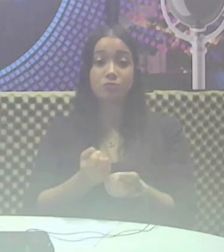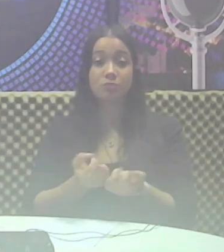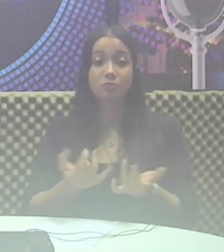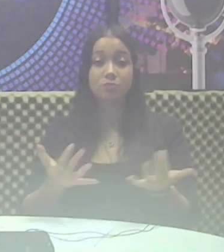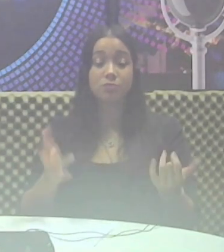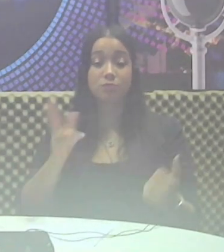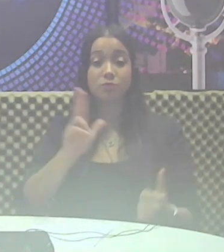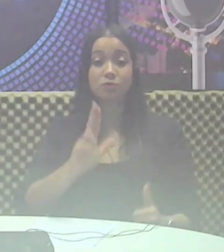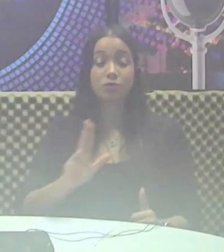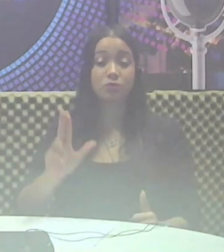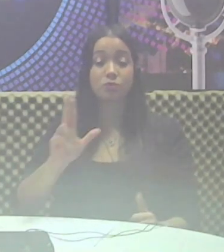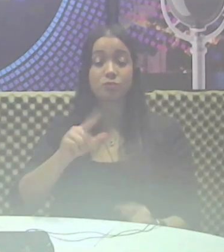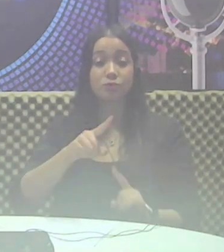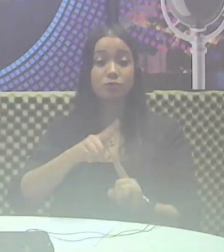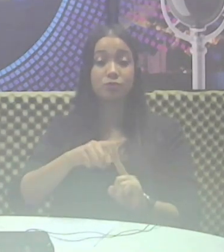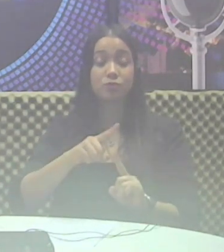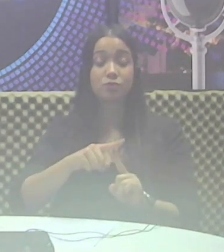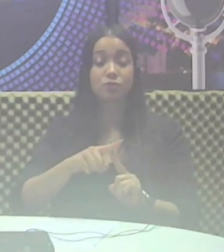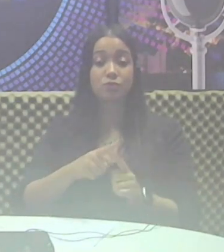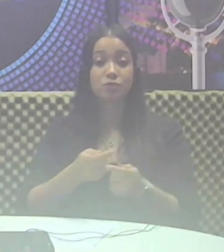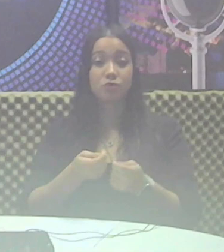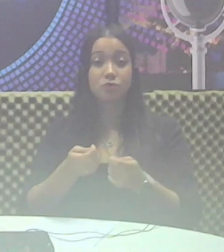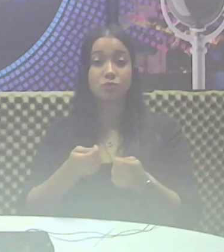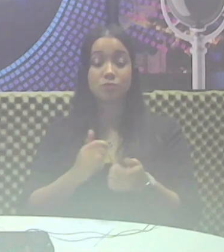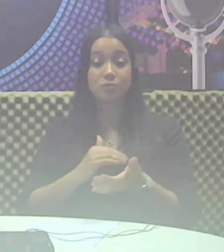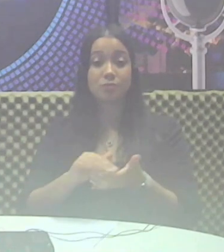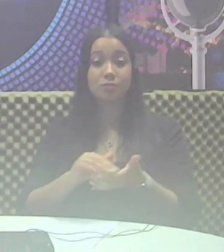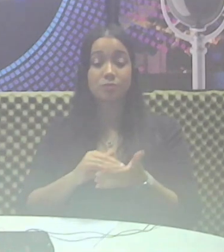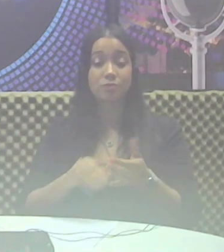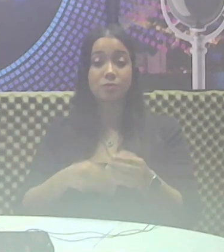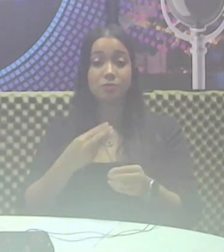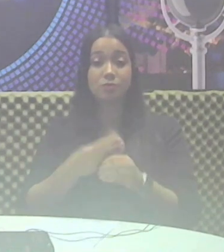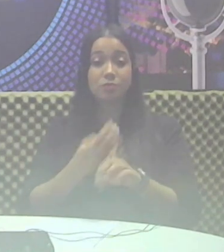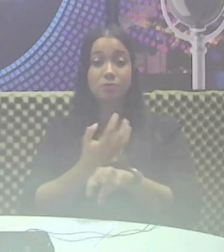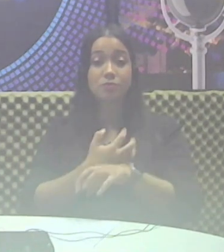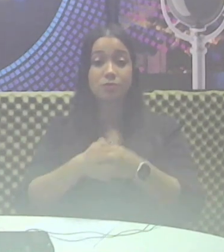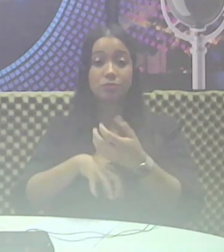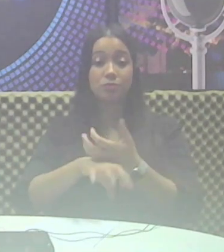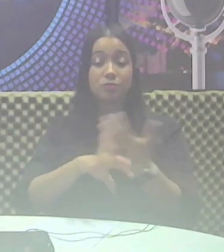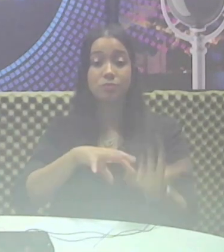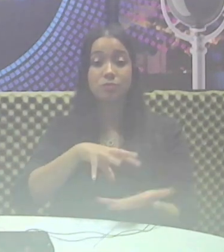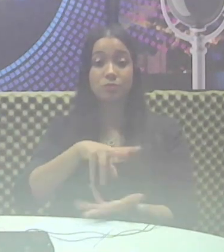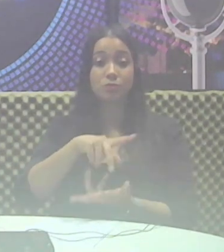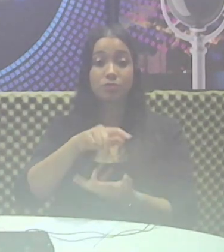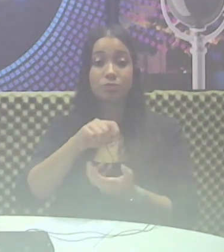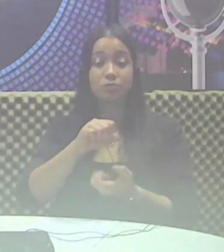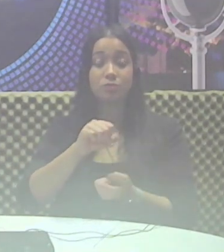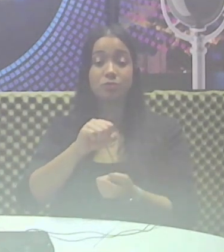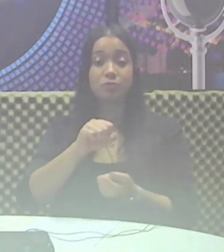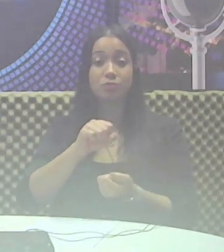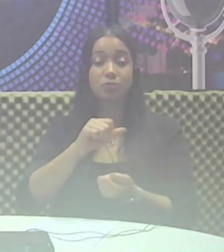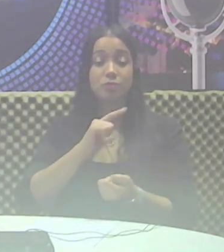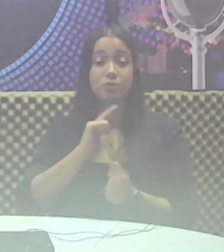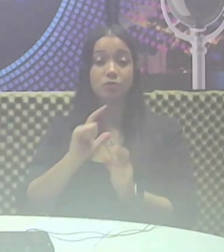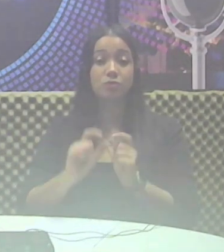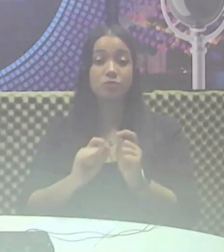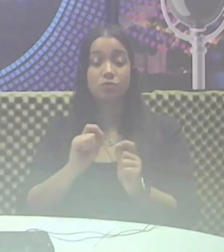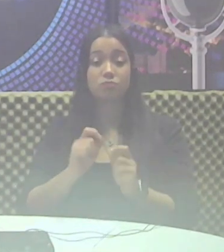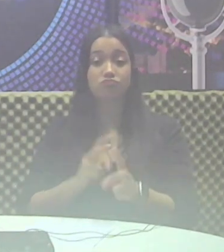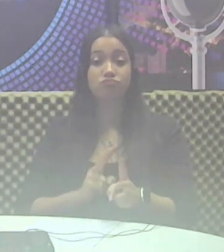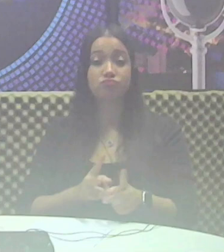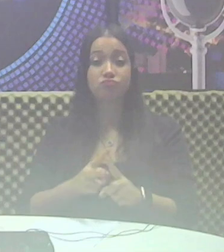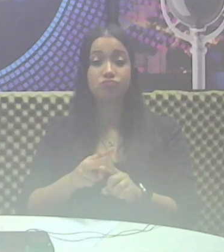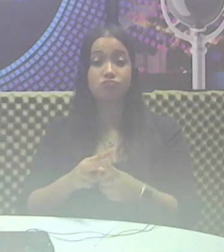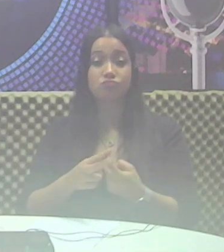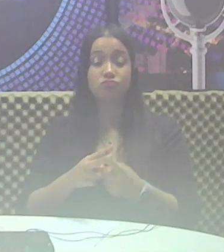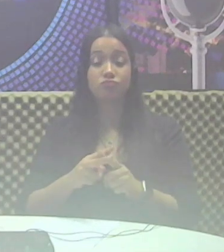Uberlândia. Esse modelo, sob gestão da Secretaria Municipal de Meio Ambiente e Sustentabilidade, consiste na realização contínua de